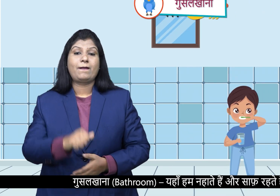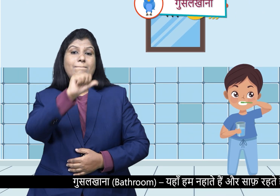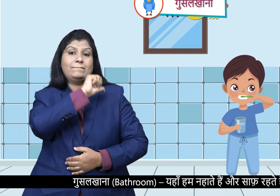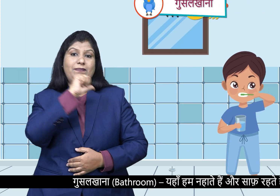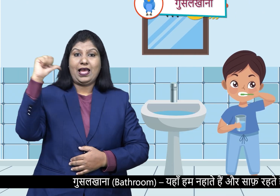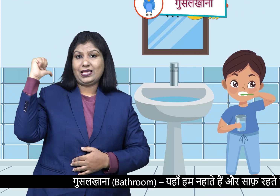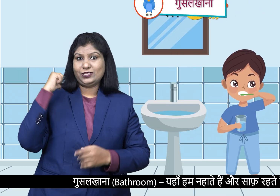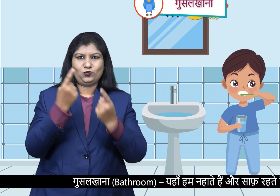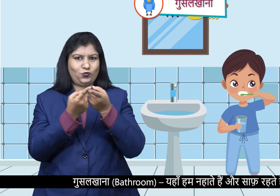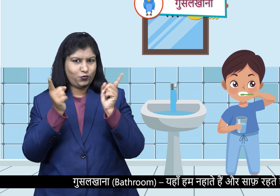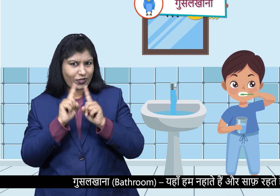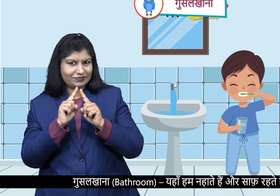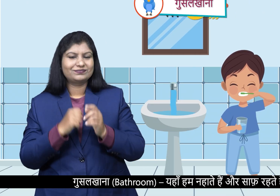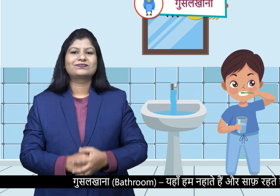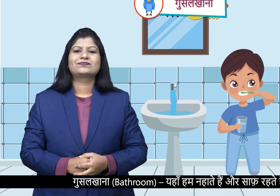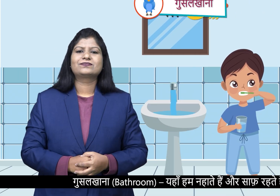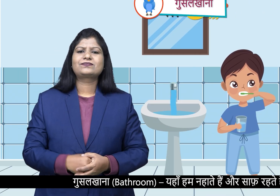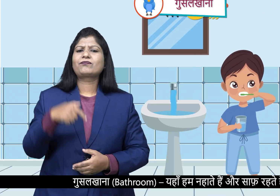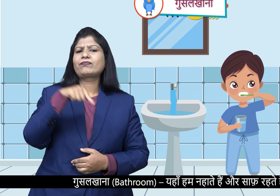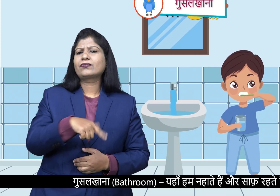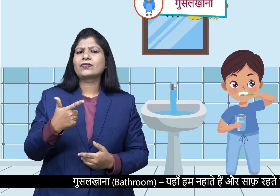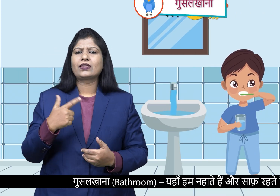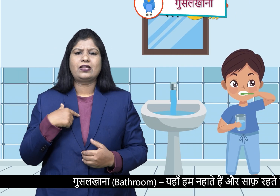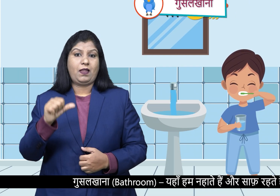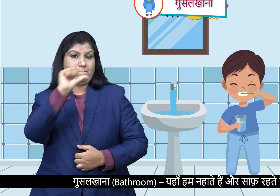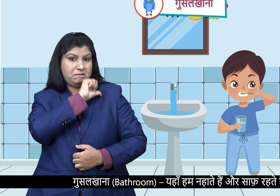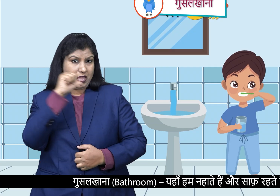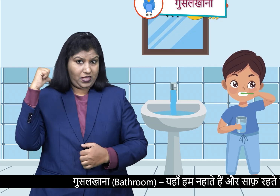गुसलखाना, बाथरूम, यहाँ हम नहाते हैं और साफ रहते हैं।